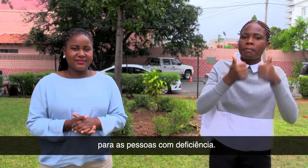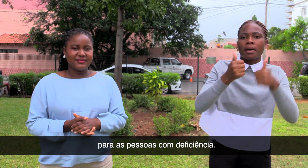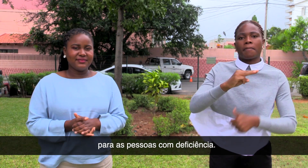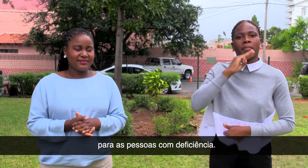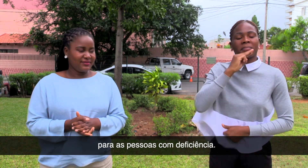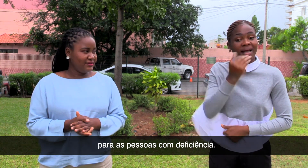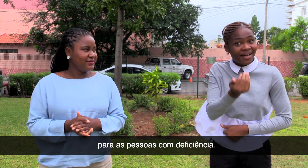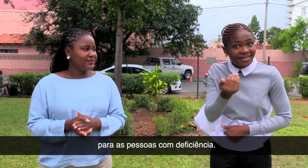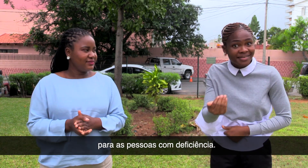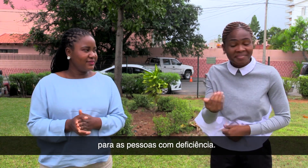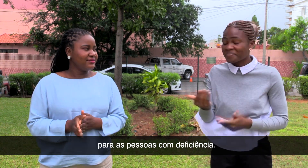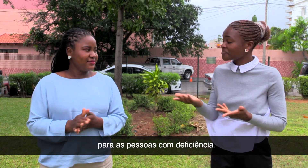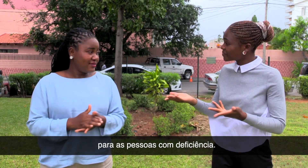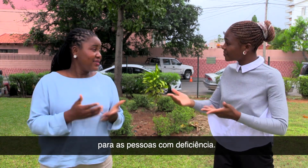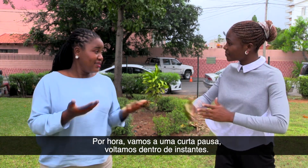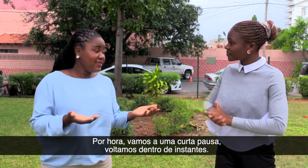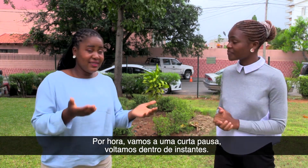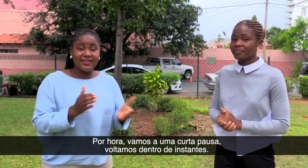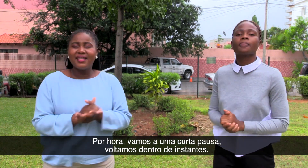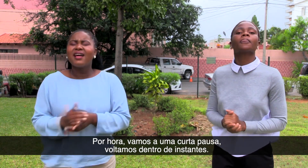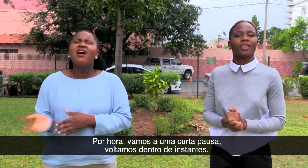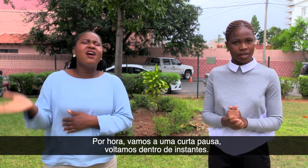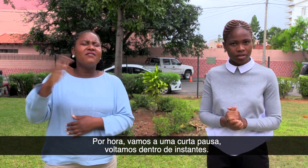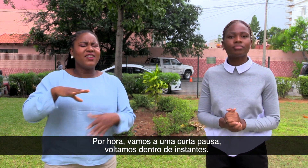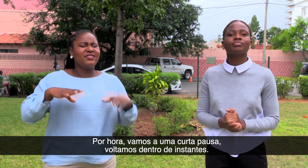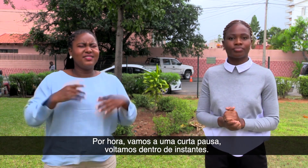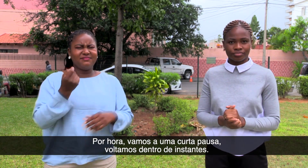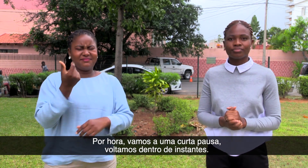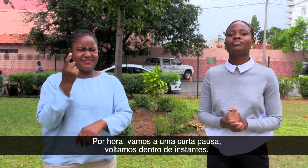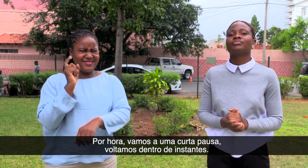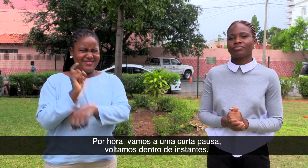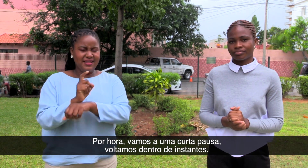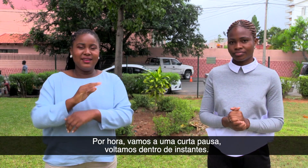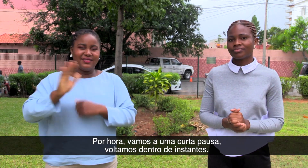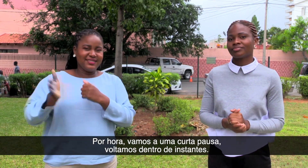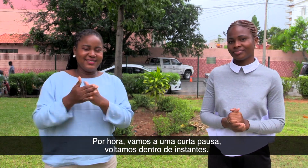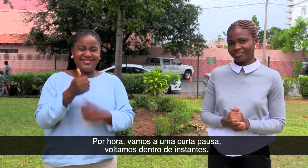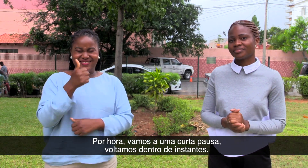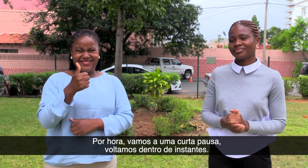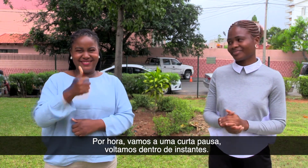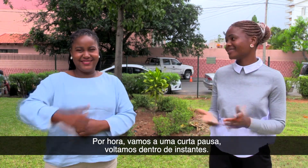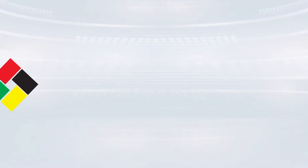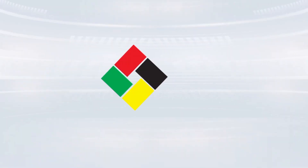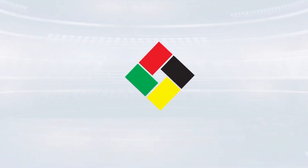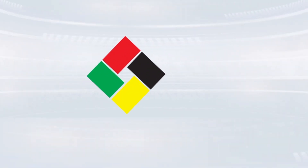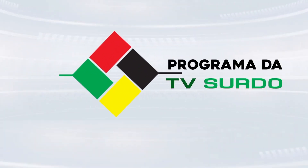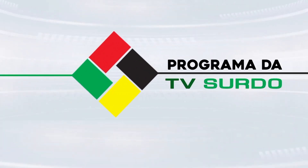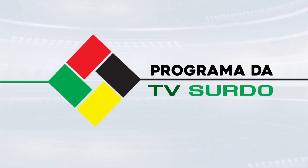para as pessoas com deficiência. Por ora, vamos a uma curta pausa. Voltamos dentro de instantes.